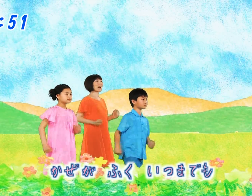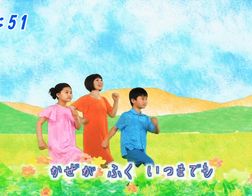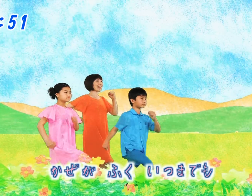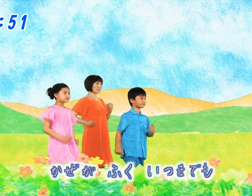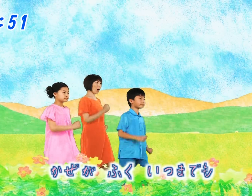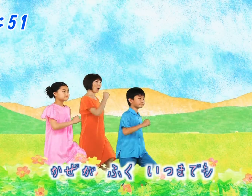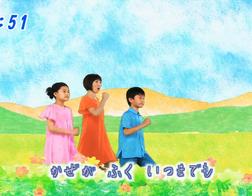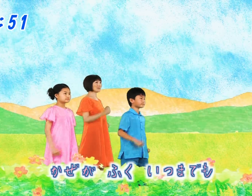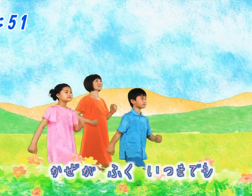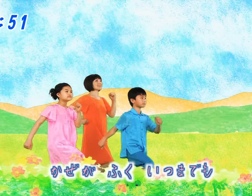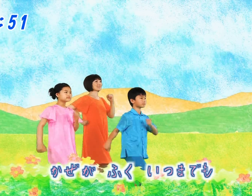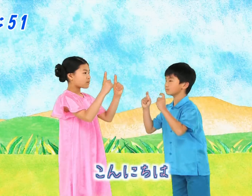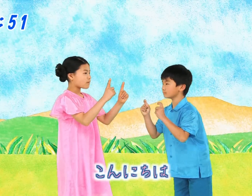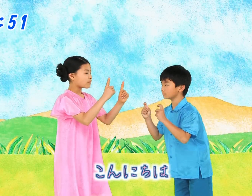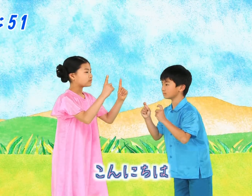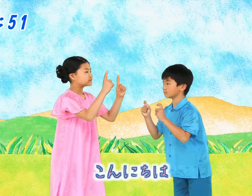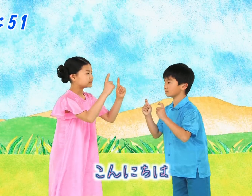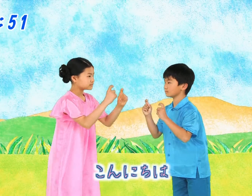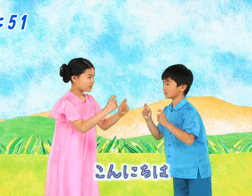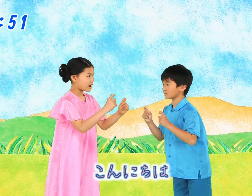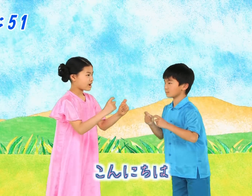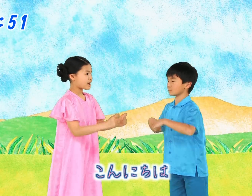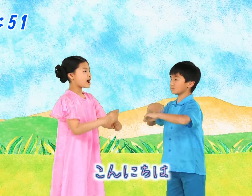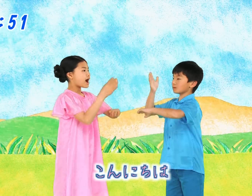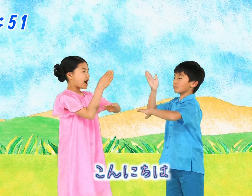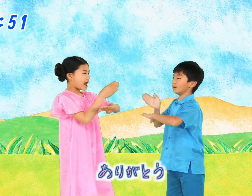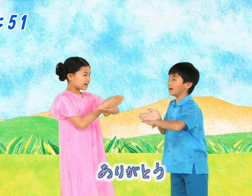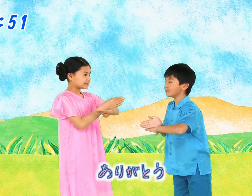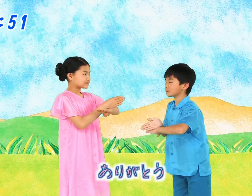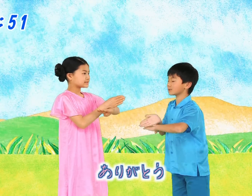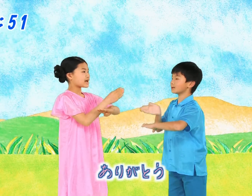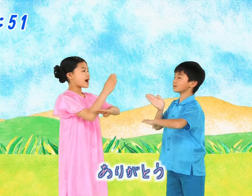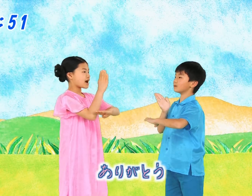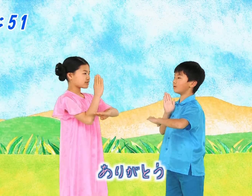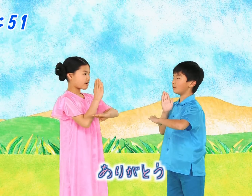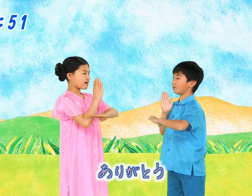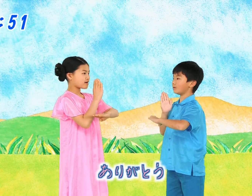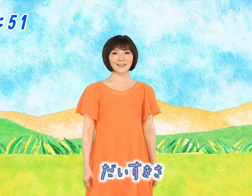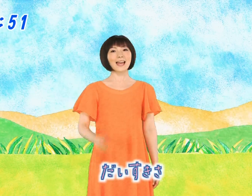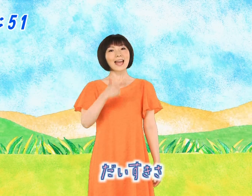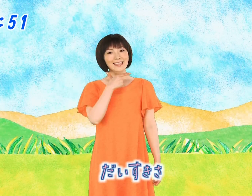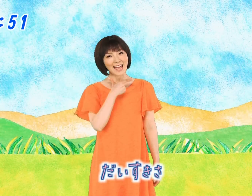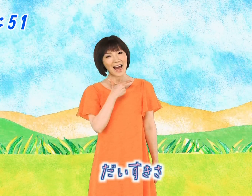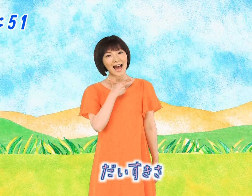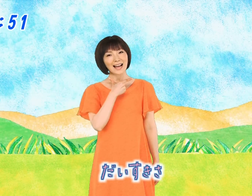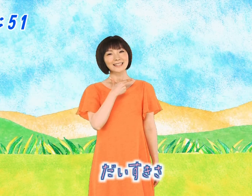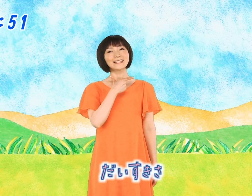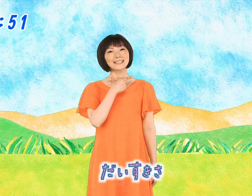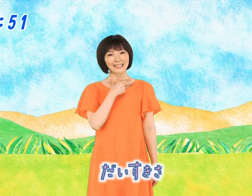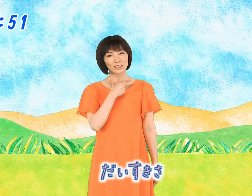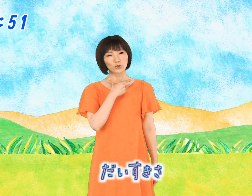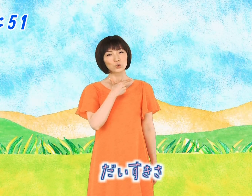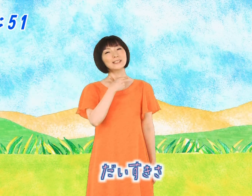までもこんにちはありがとう大好き